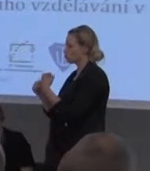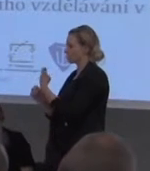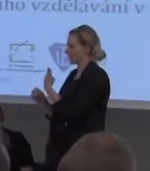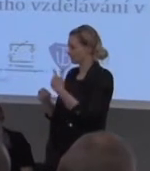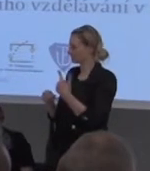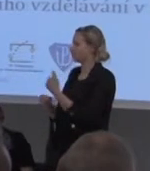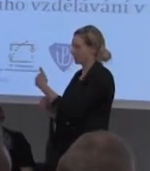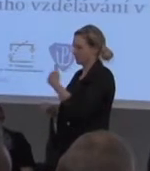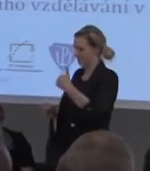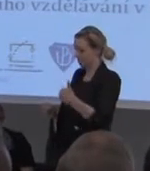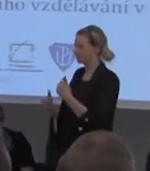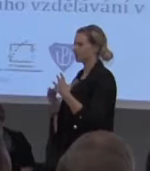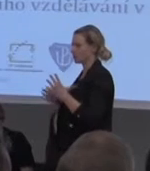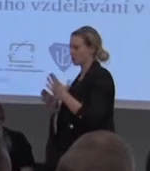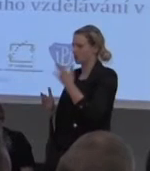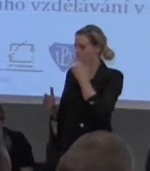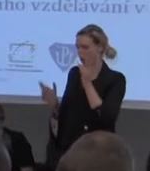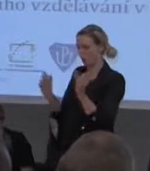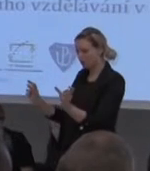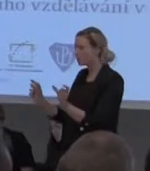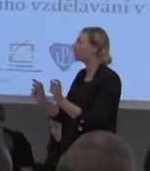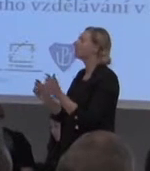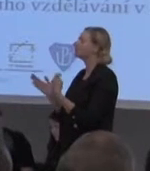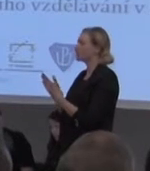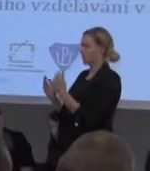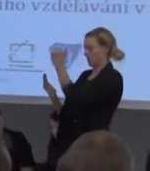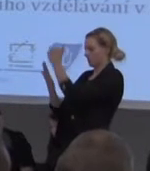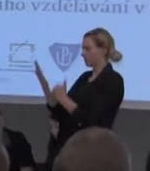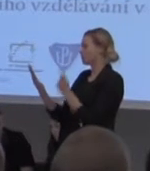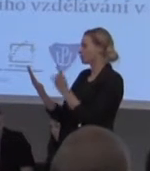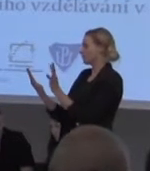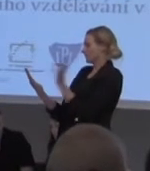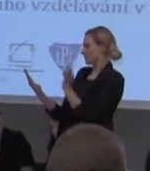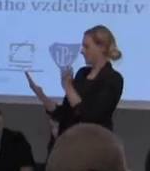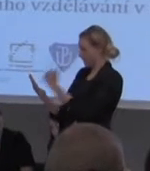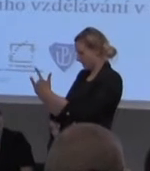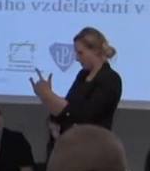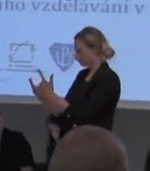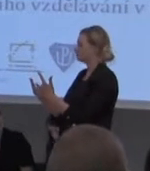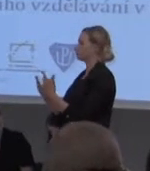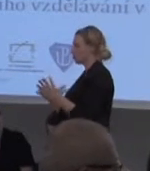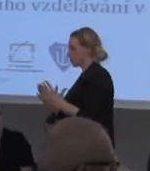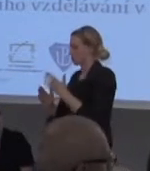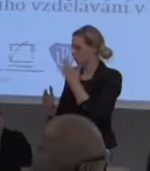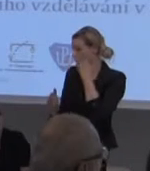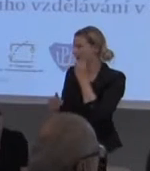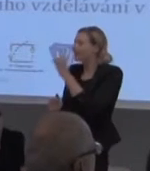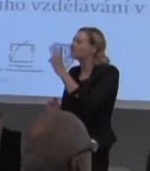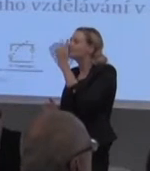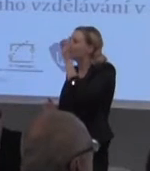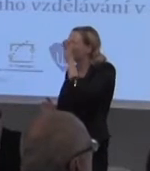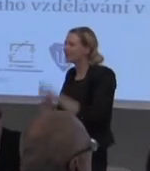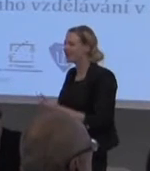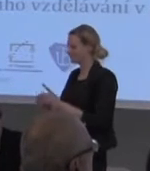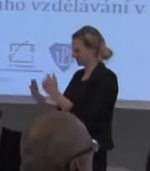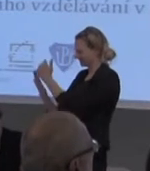každý z vás si může vybrat pouze dvě tato témata. Ale samozřejmě může se vás týkat i spousta jiných témat